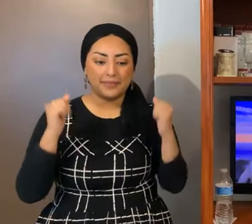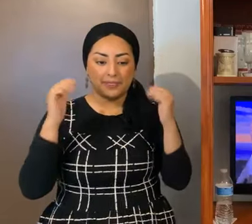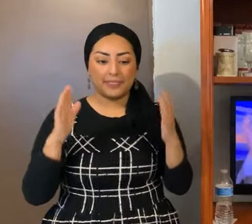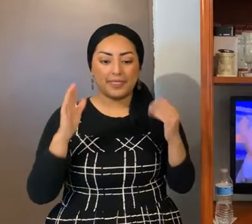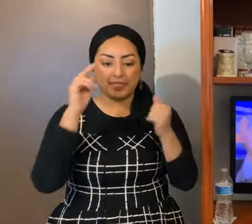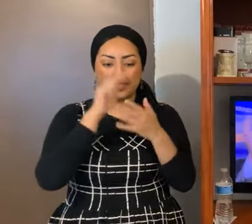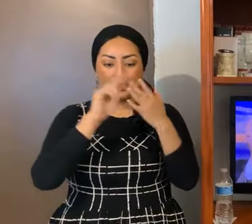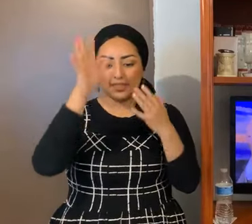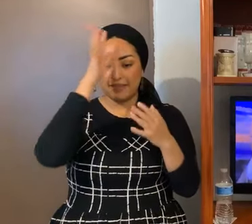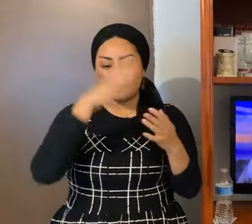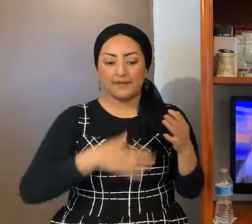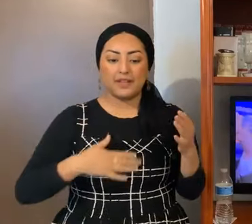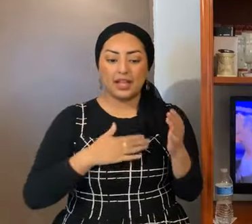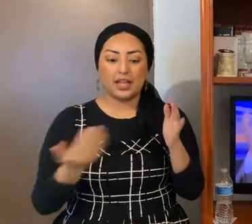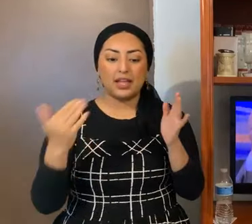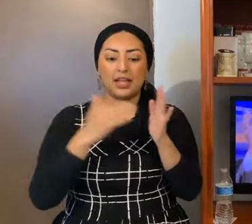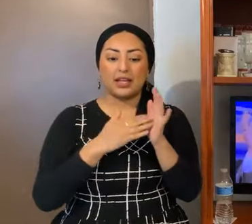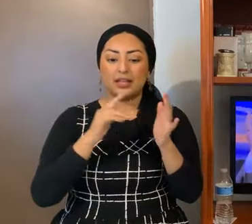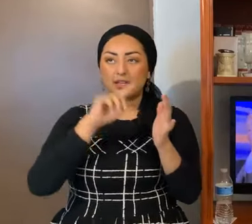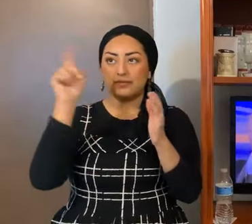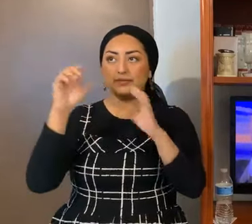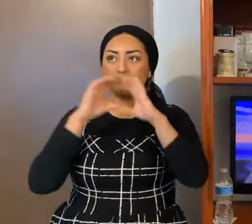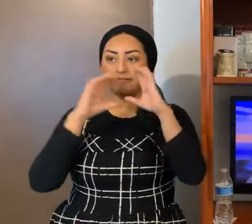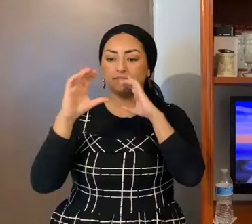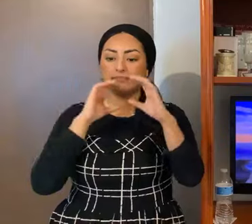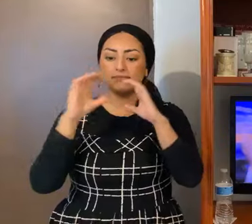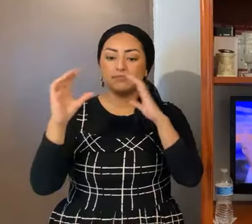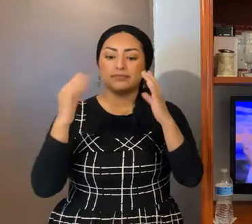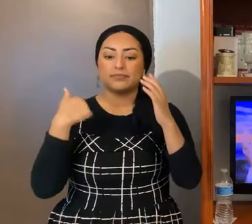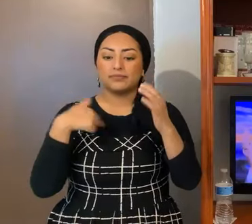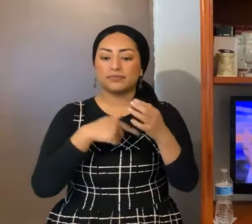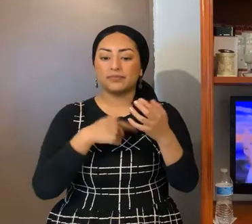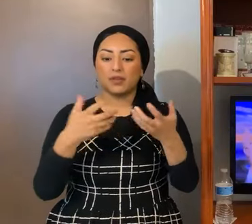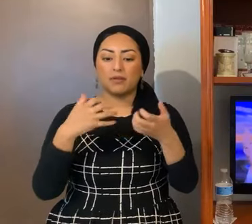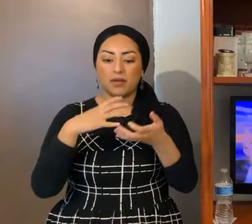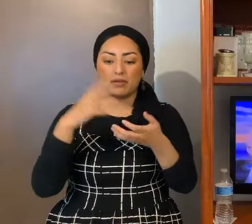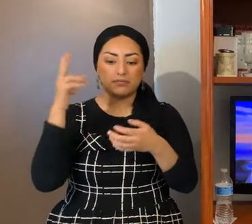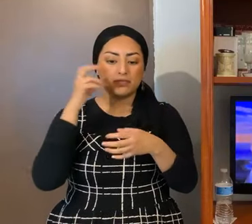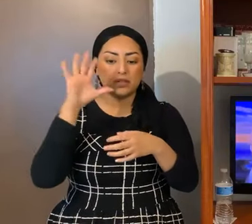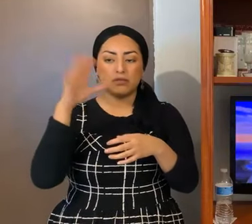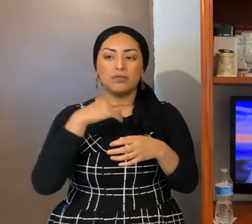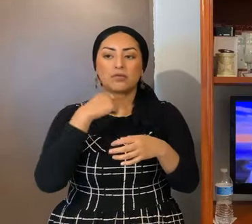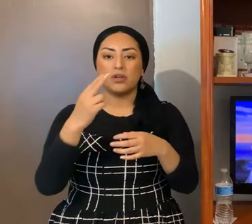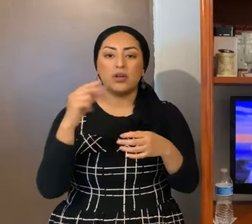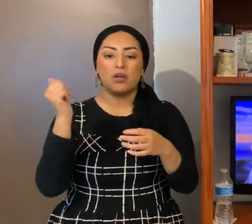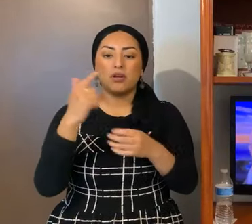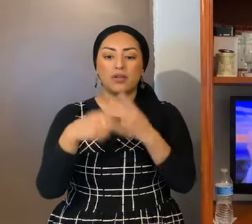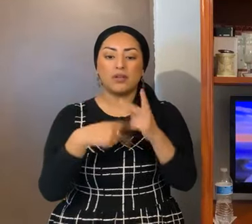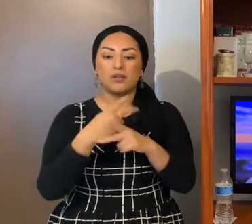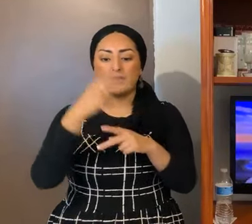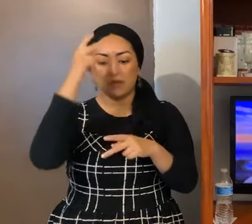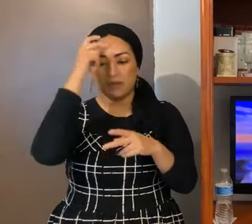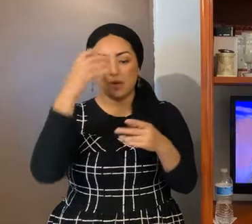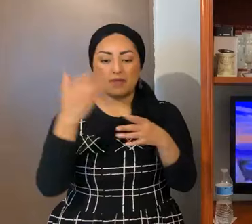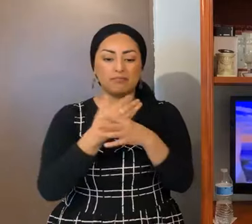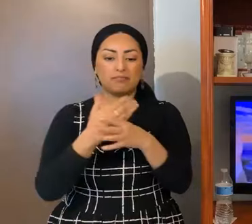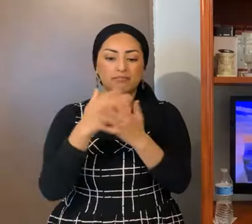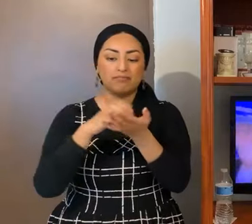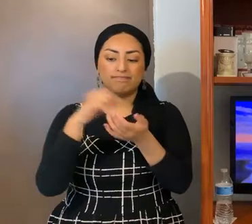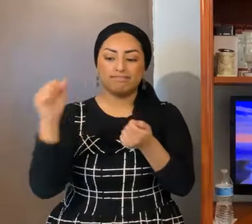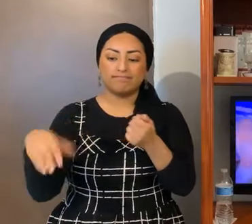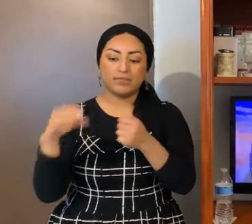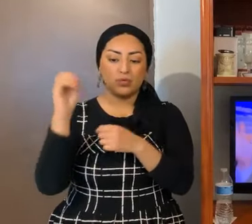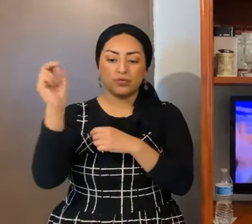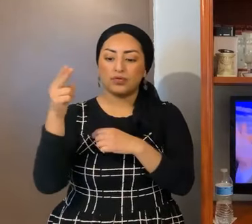Yahweh, por favor, una vez más te lo pedimos, háblanos, ministranos, queremos escuchar tu voz. Se han atado sujetados todos los hombres fuertes,